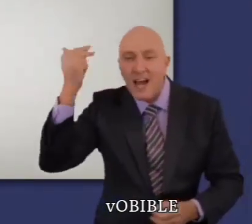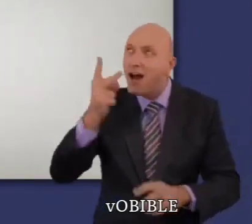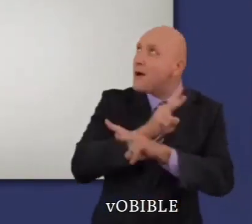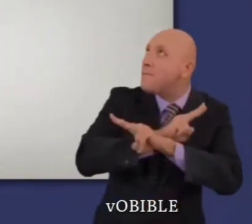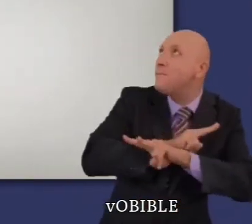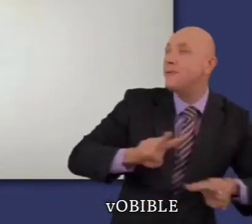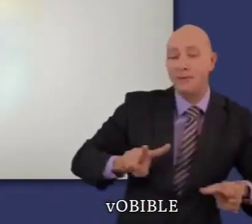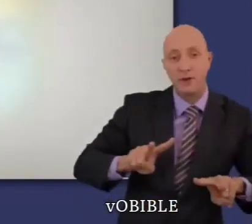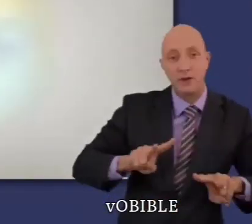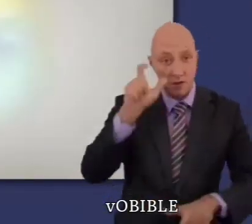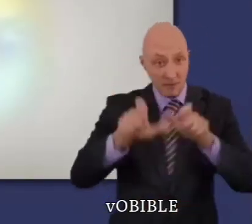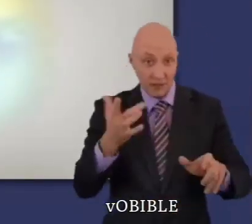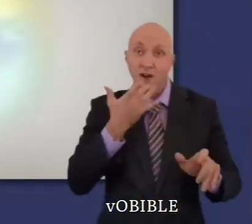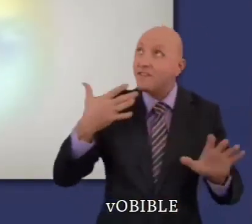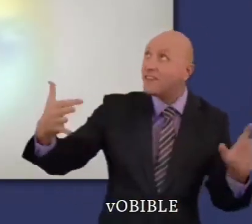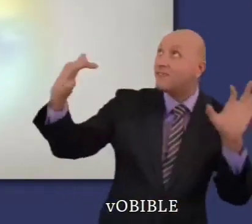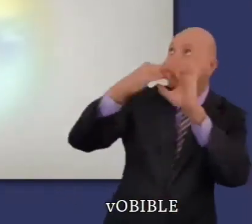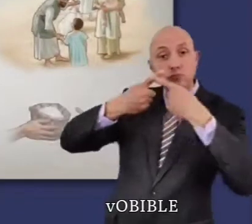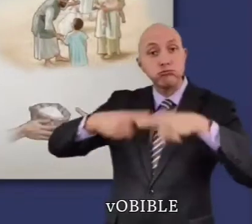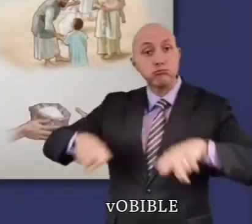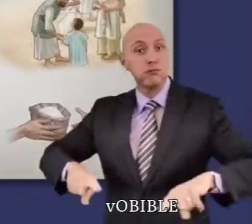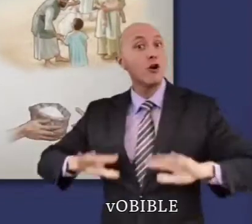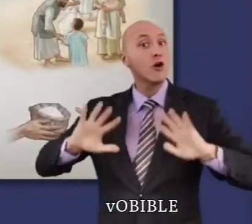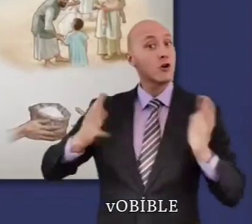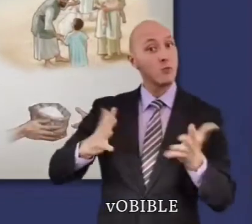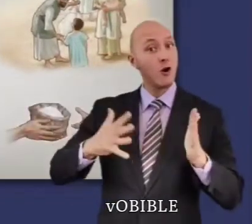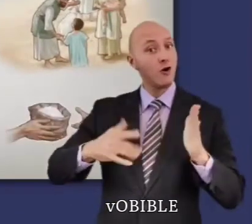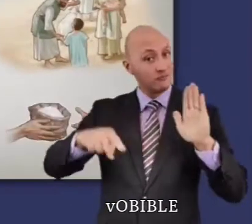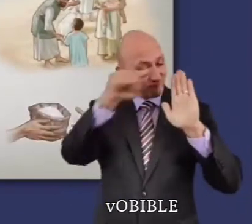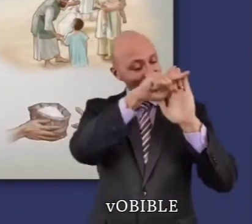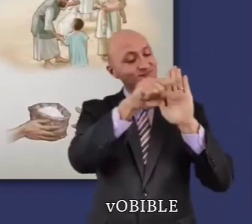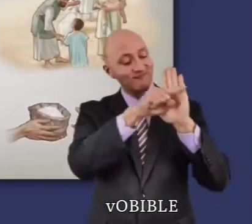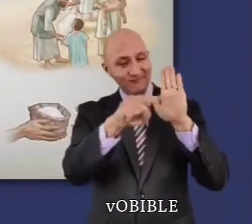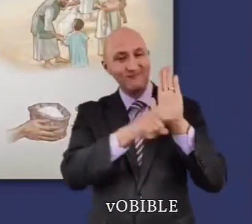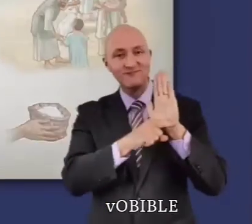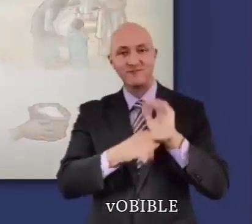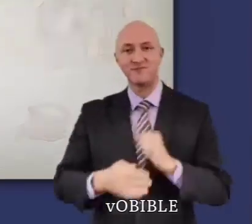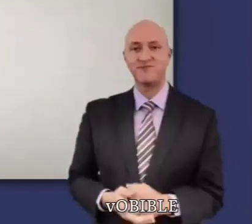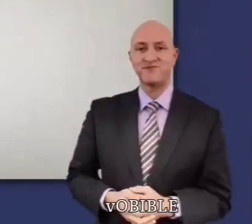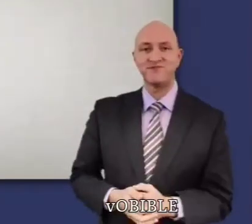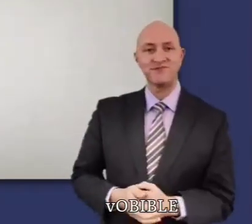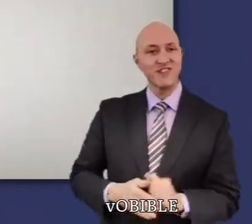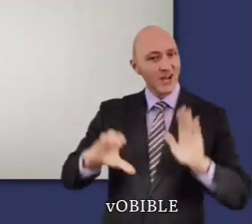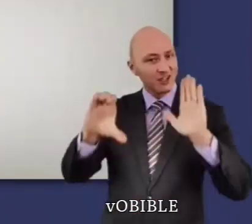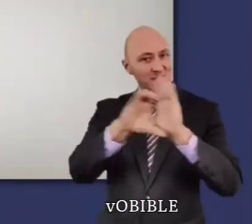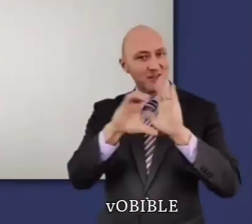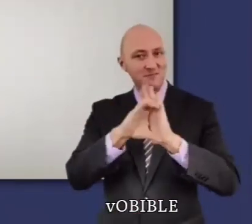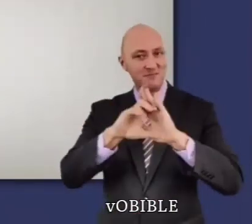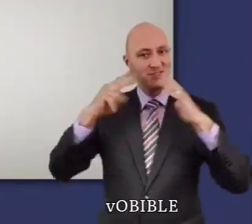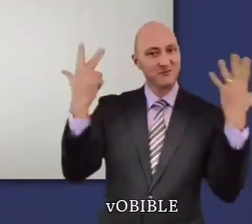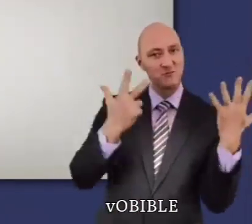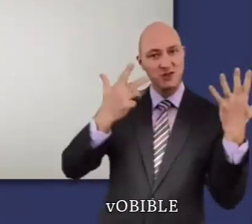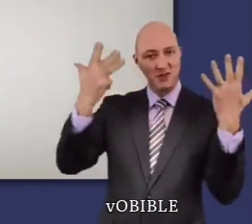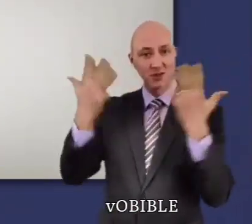Ce livre attire l'attention sur la sainteté de Jéhovah et sur le fait que son peuple peut être saint s'il obéit aux lois